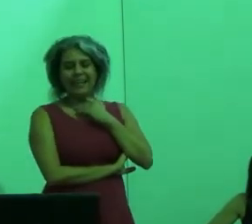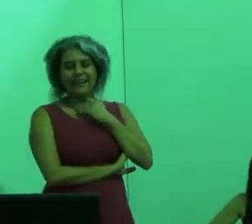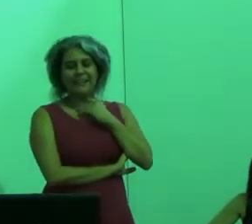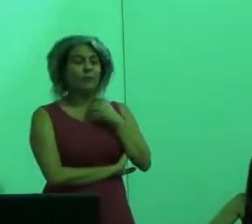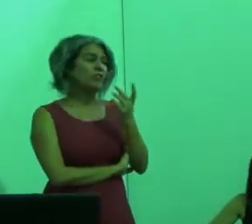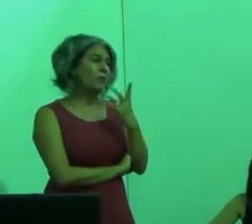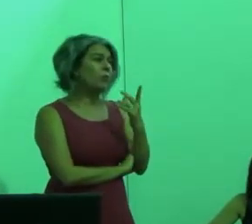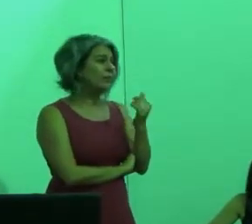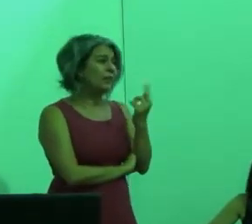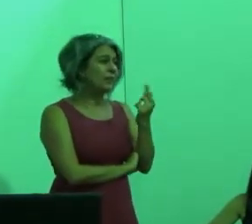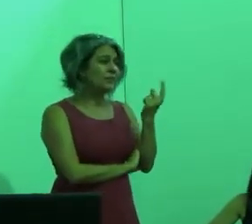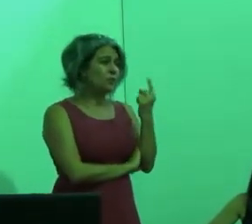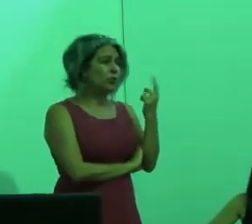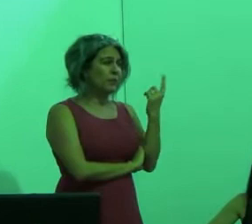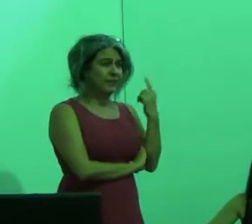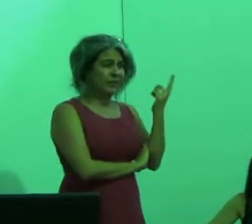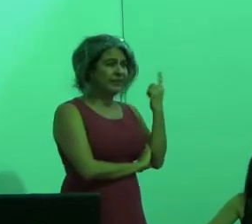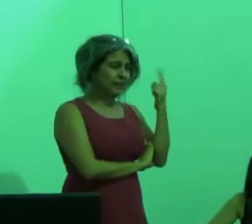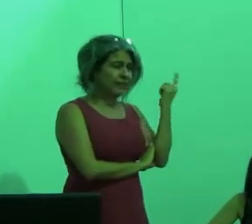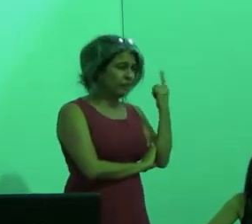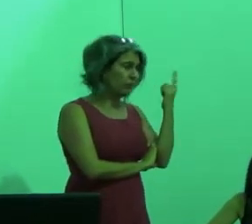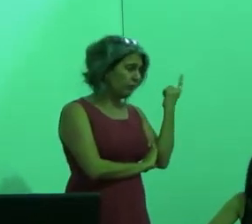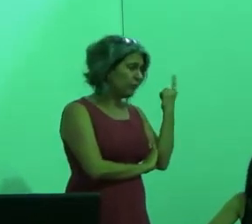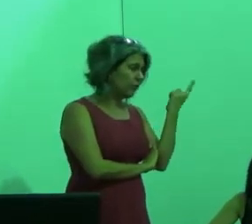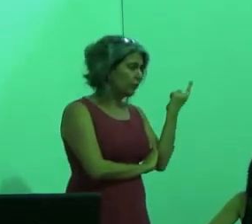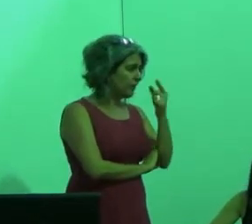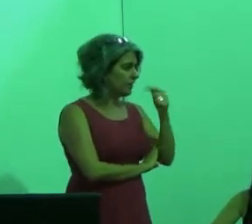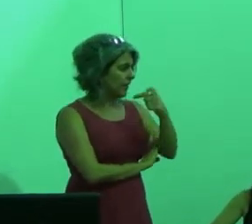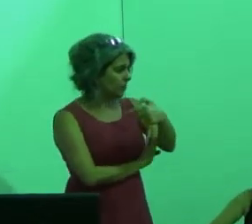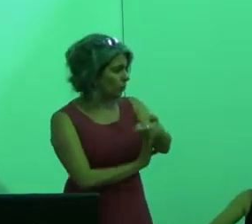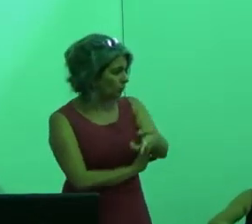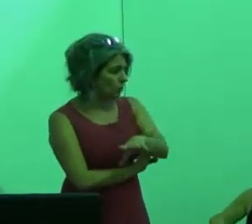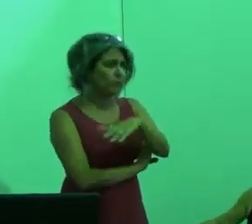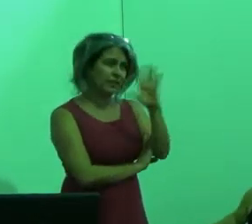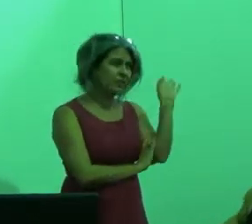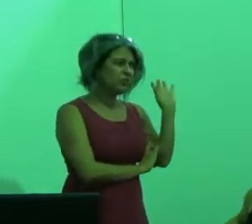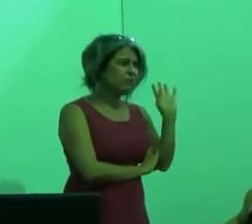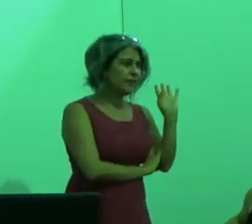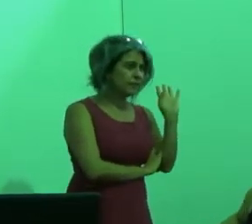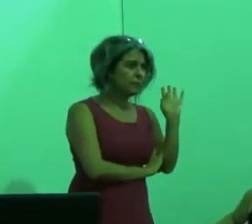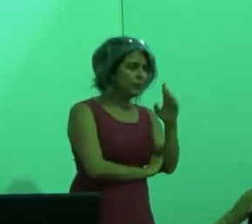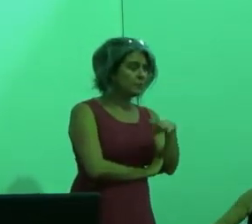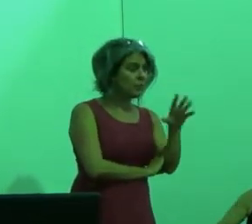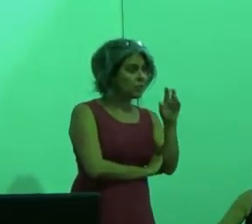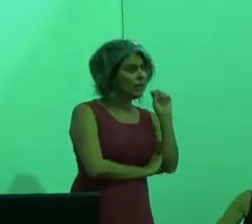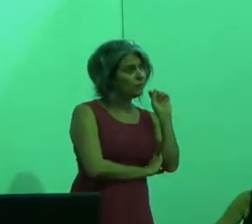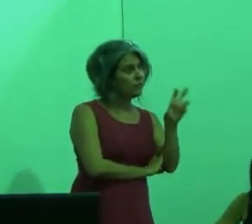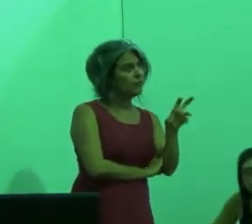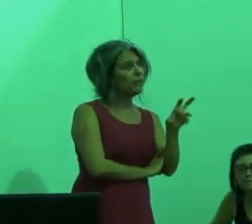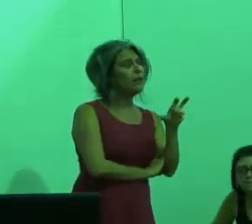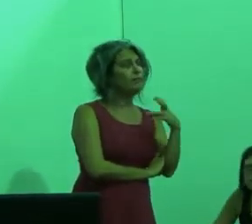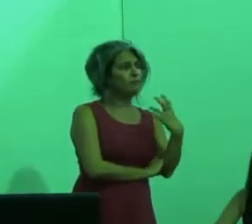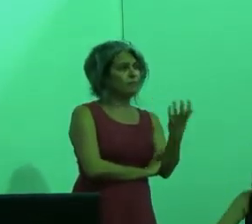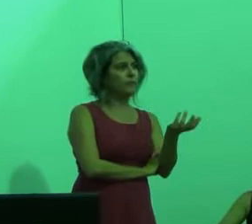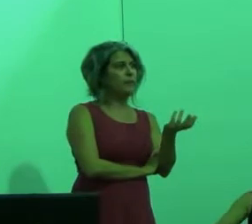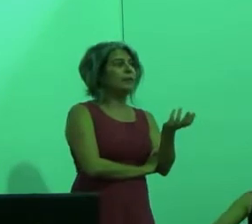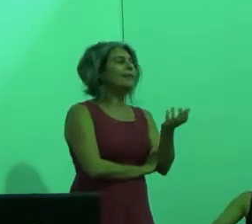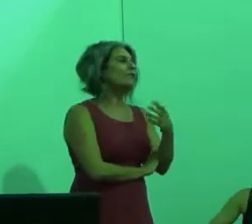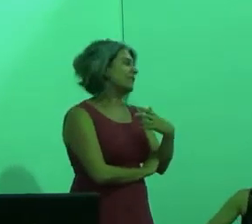Se alguém tiver algum interesse sobre o que tem a ver o que eu faço na universidade quando eu chego aqui, a gente conversa depois. Para já, eu queria fazer